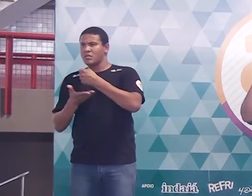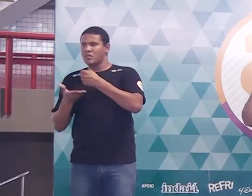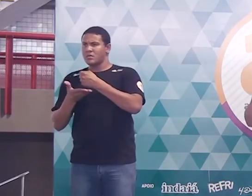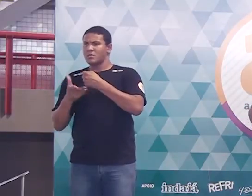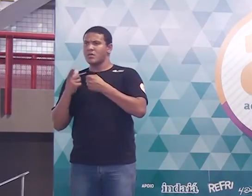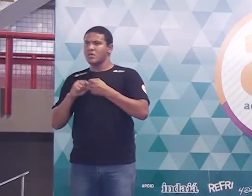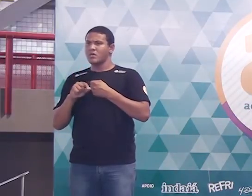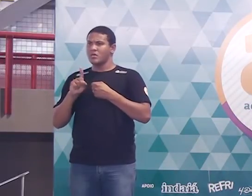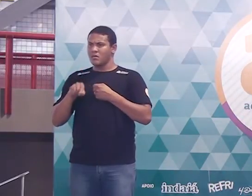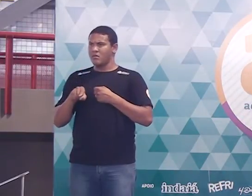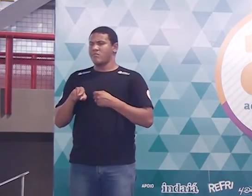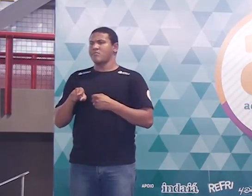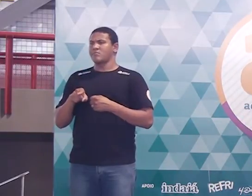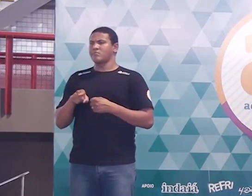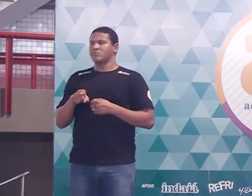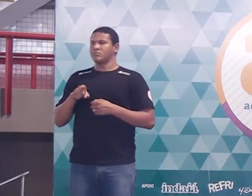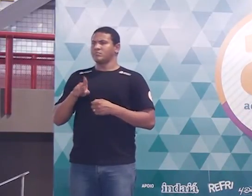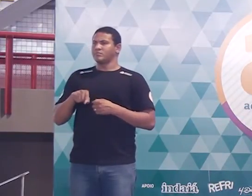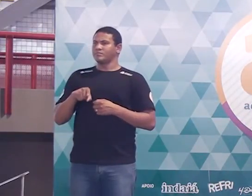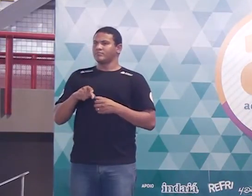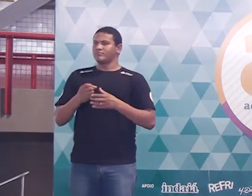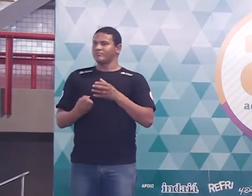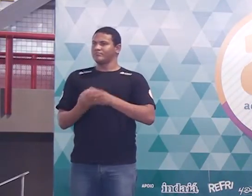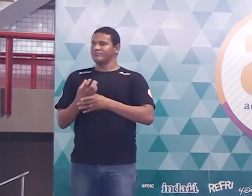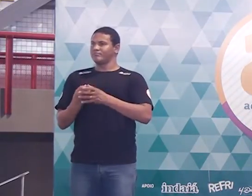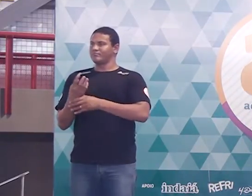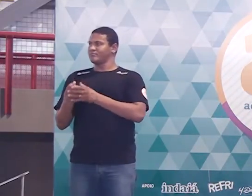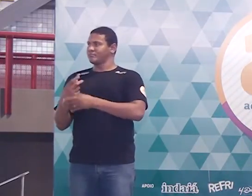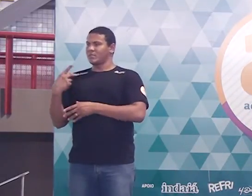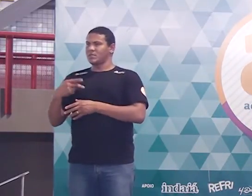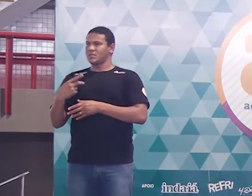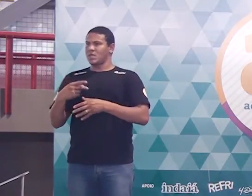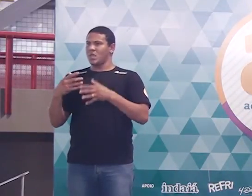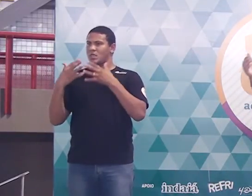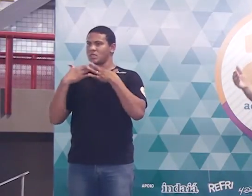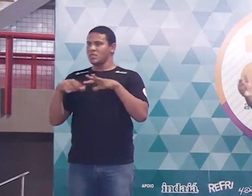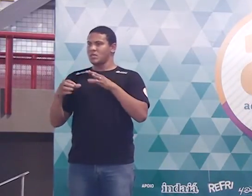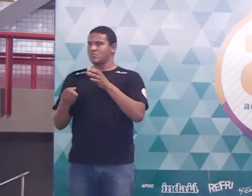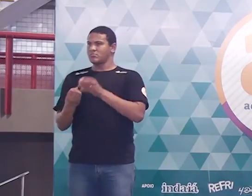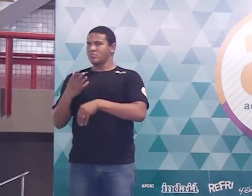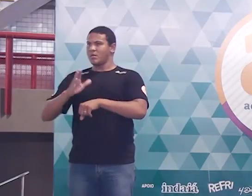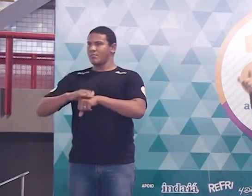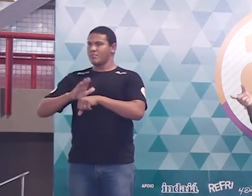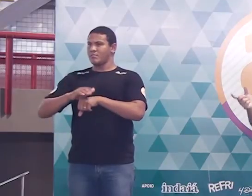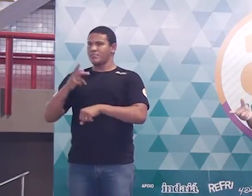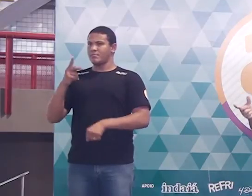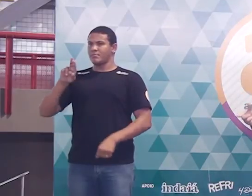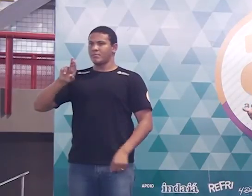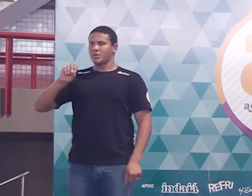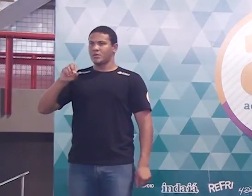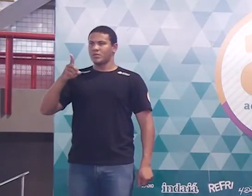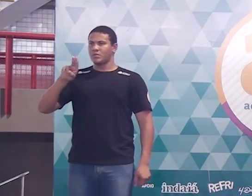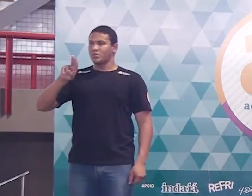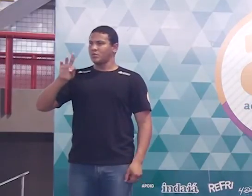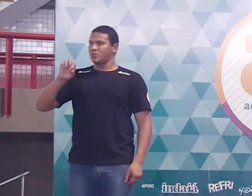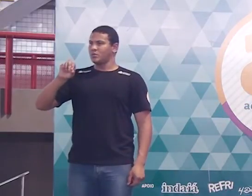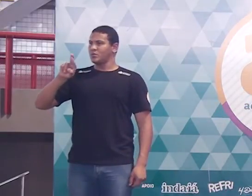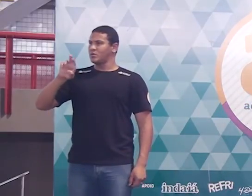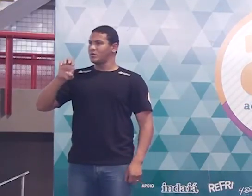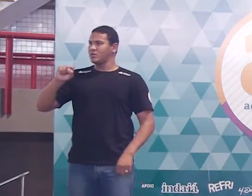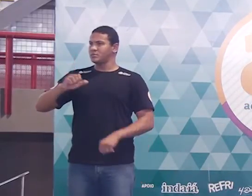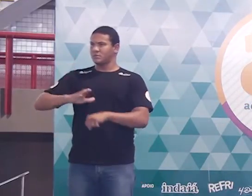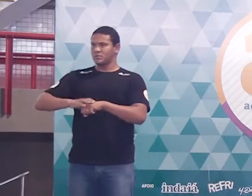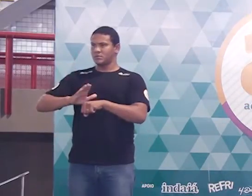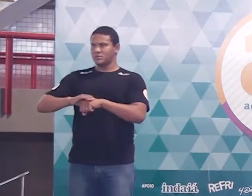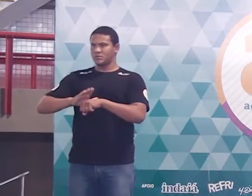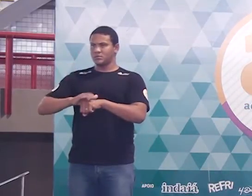primeiro nível trófico são os chamados produtores. Normalmente nos ecossistemas terrestres, quem é que